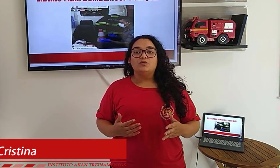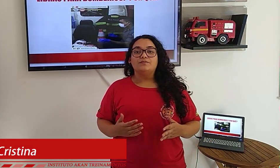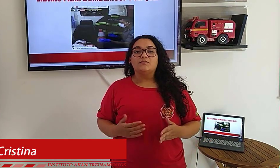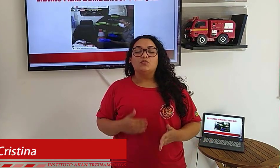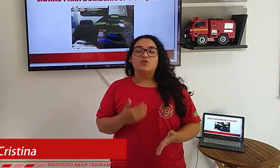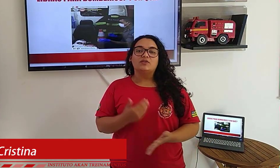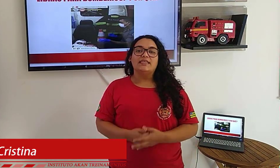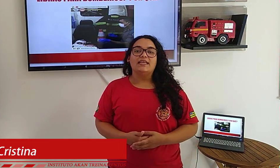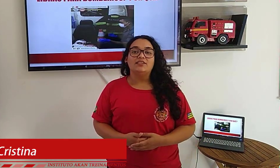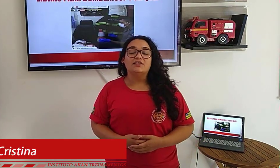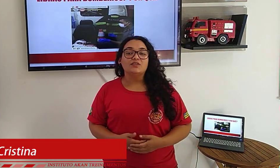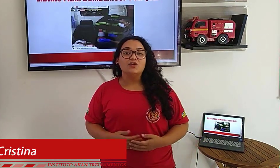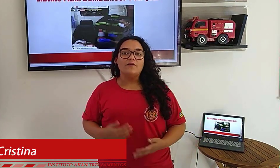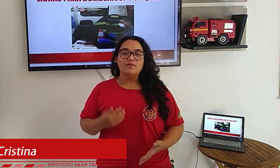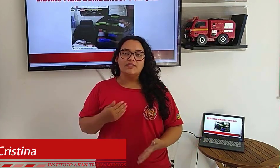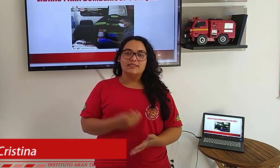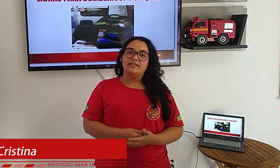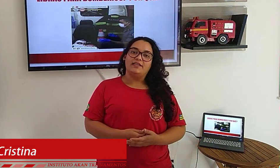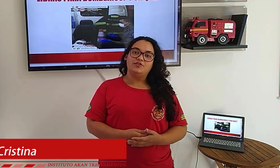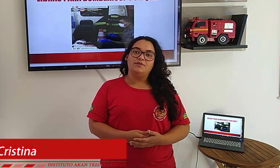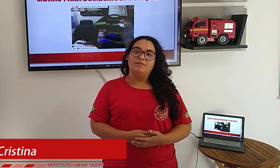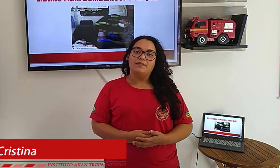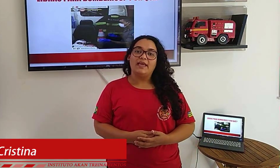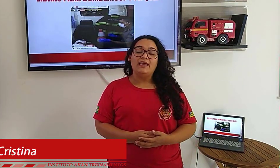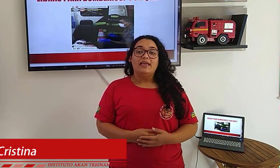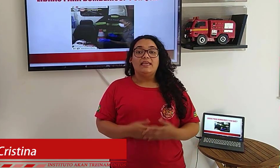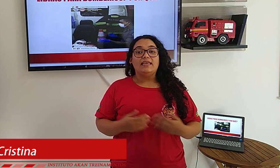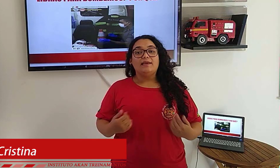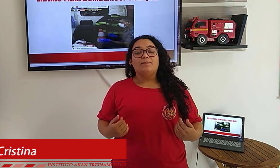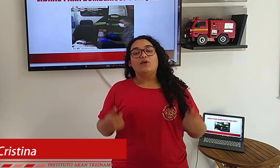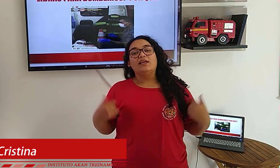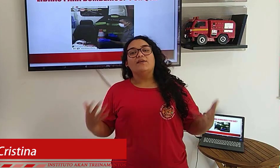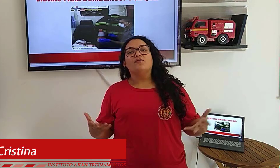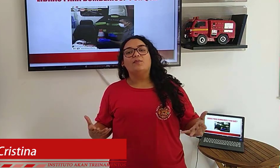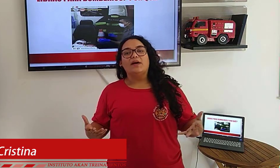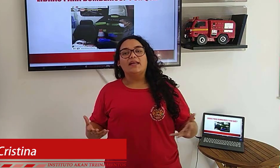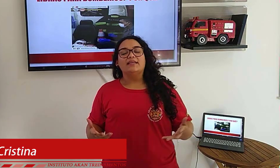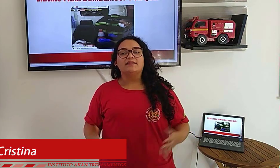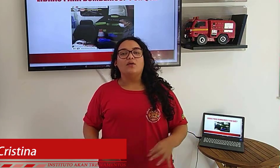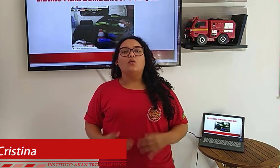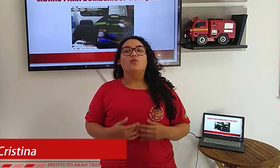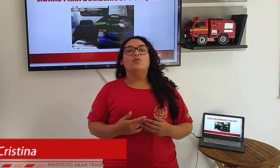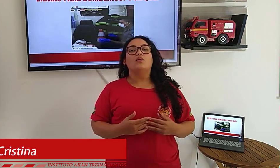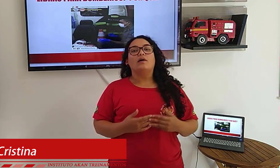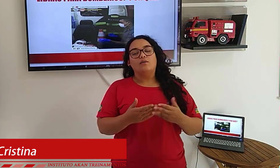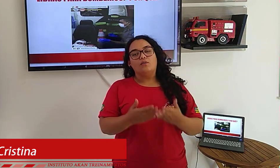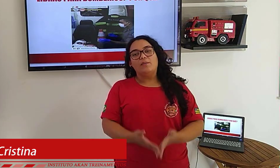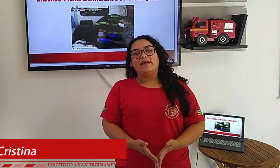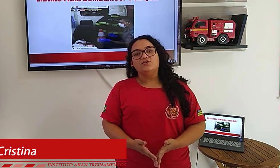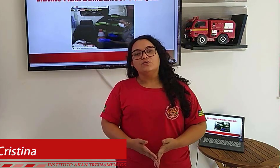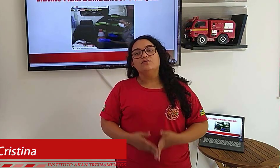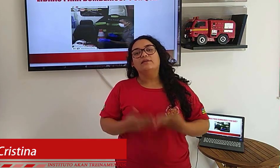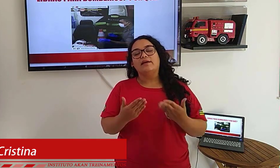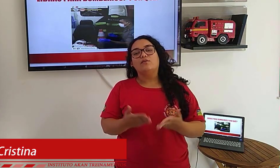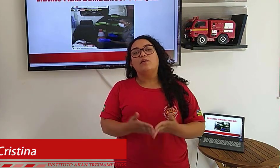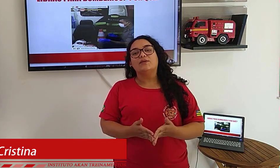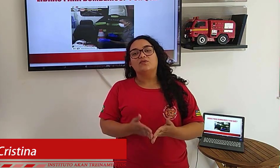um motociclista que sofre um acidente, né? E, por incrível que pareça, o médico, né, ou a pessoa que